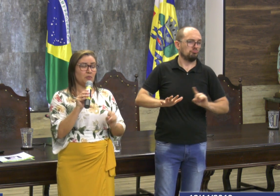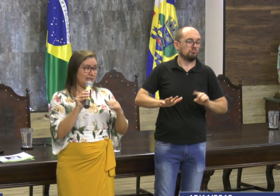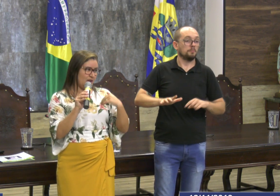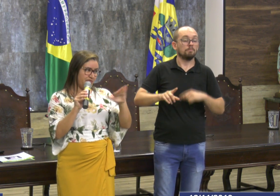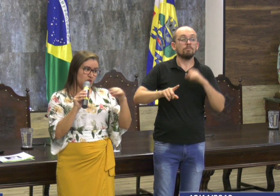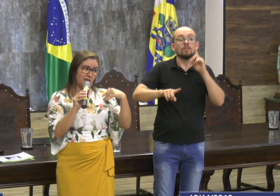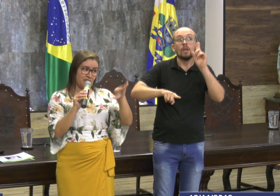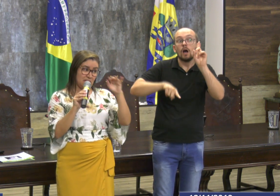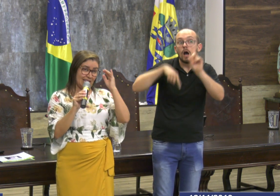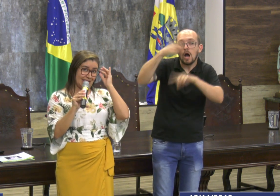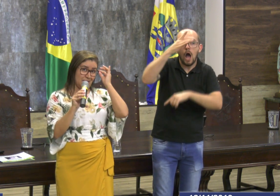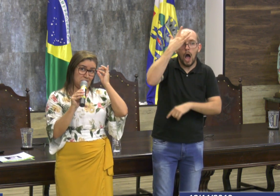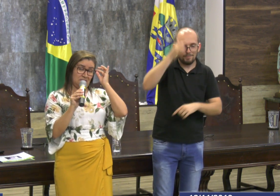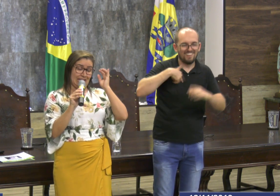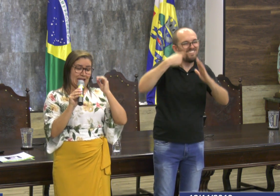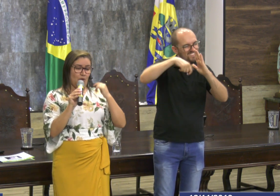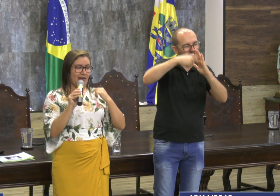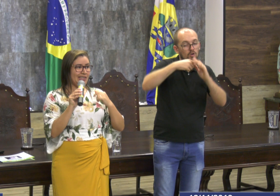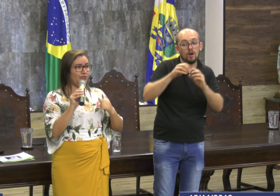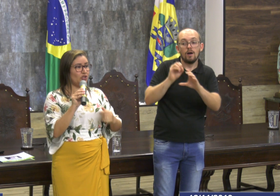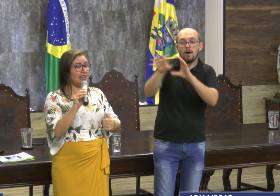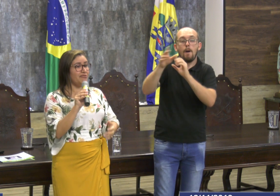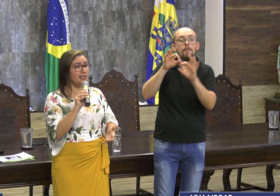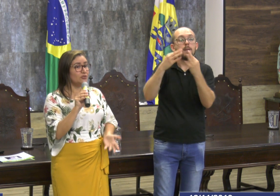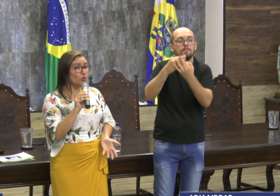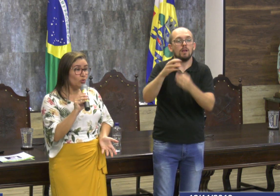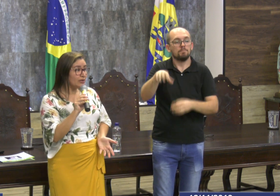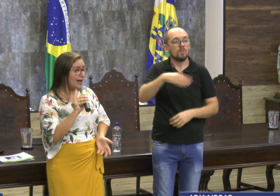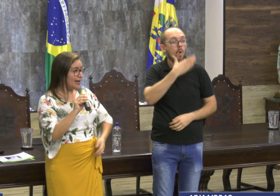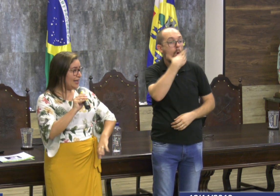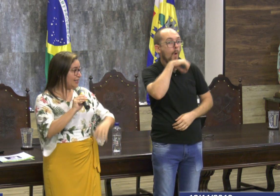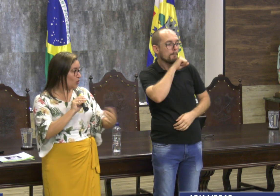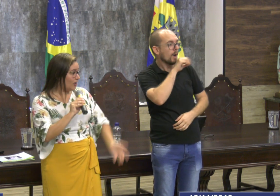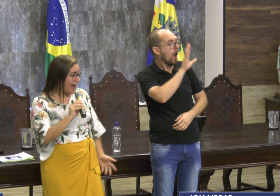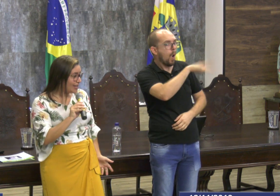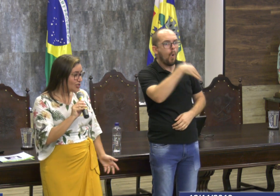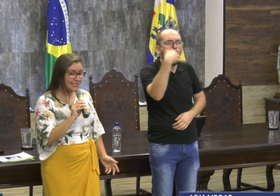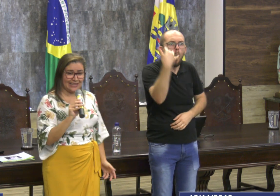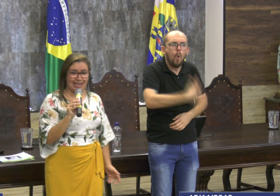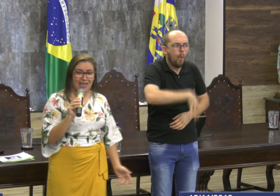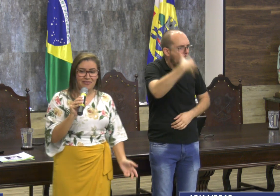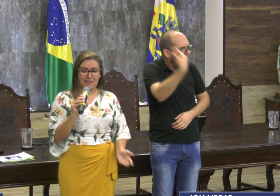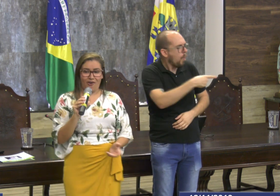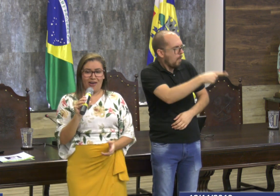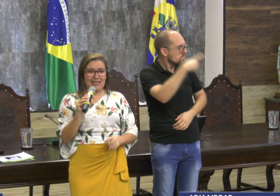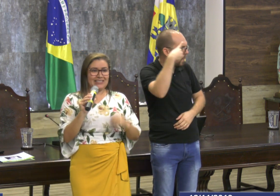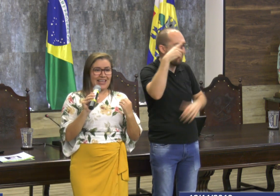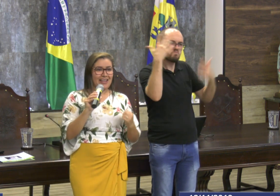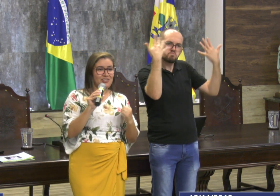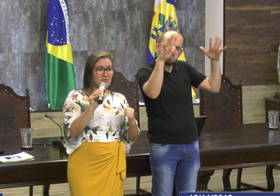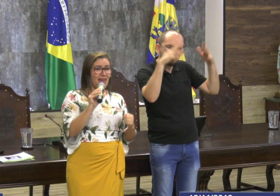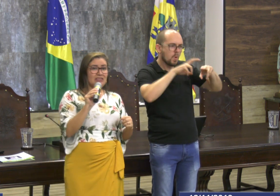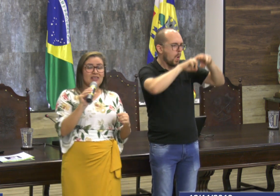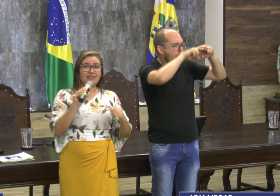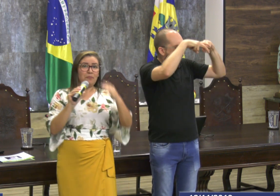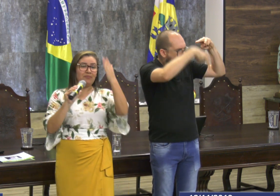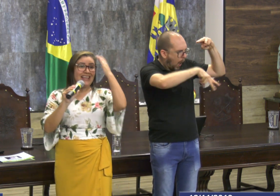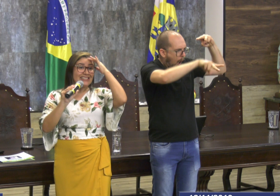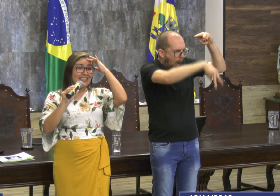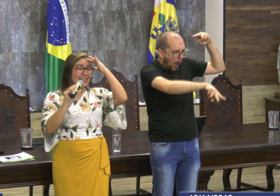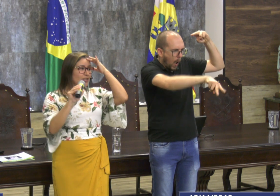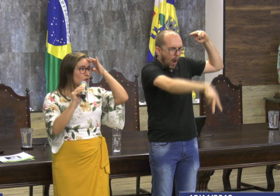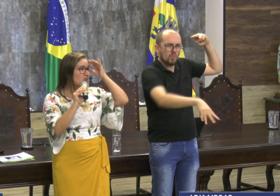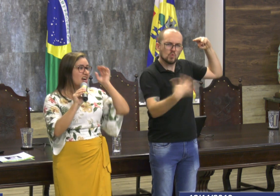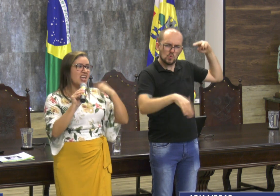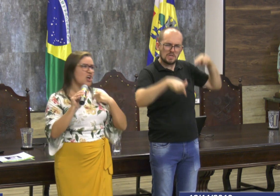para mim, eu mandei o vídeo para a família, né? O pai dele falou, que aventura, que coragem que você teve, Val. 7 metros, você